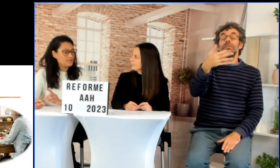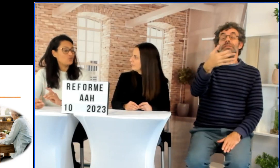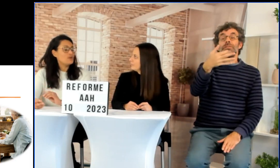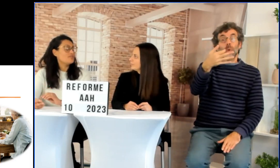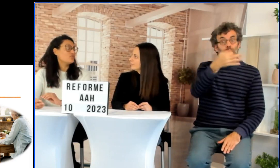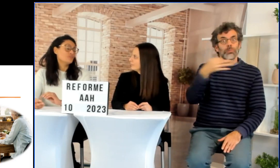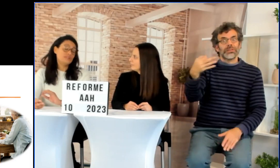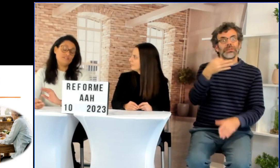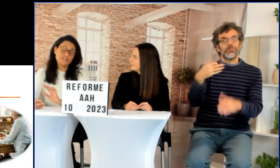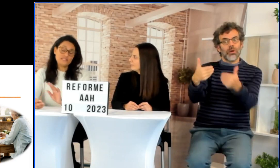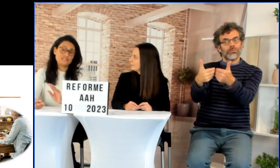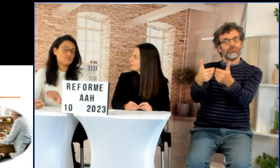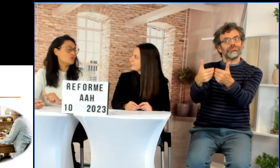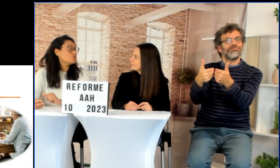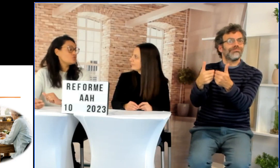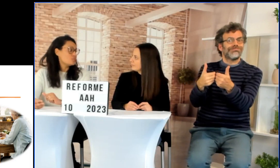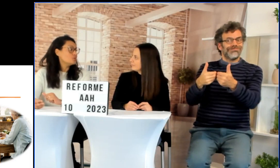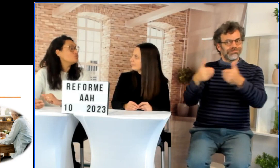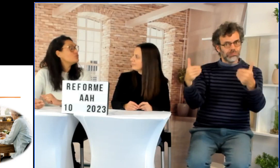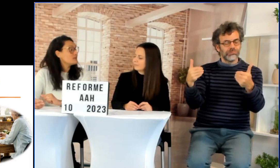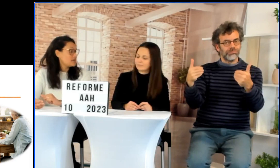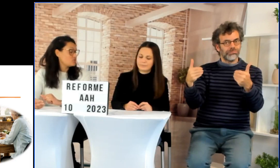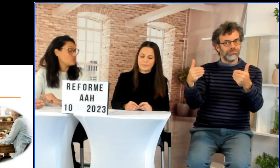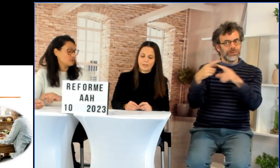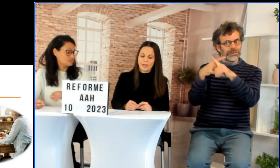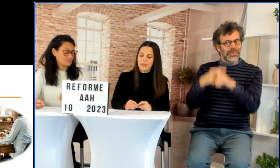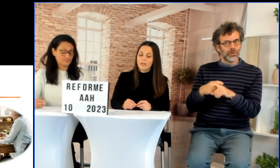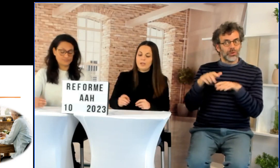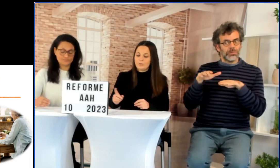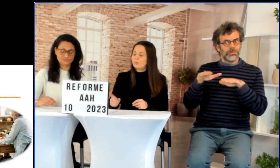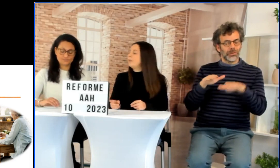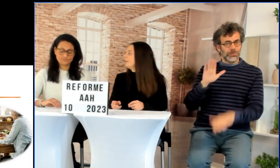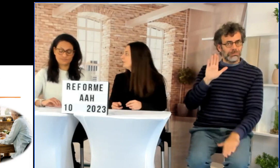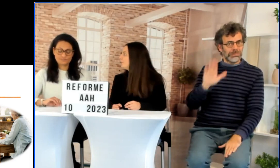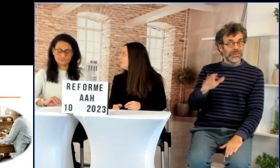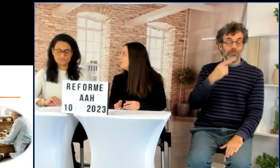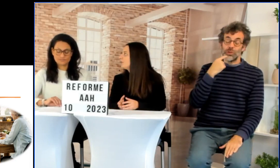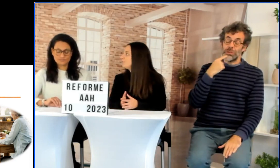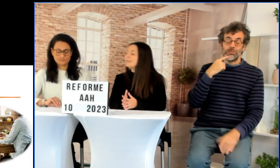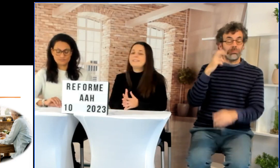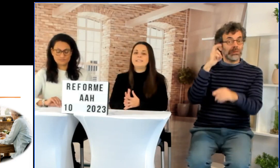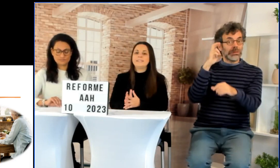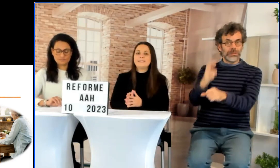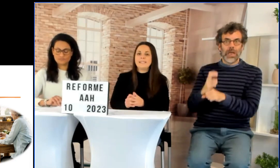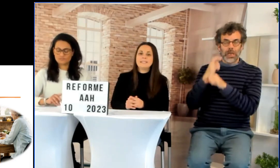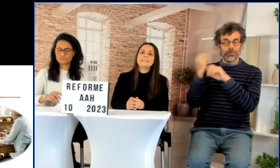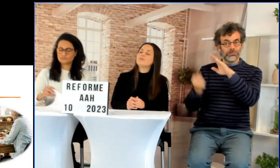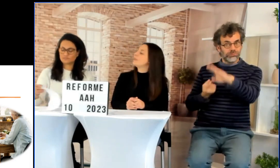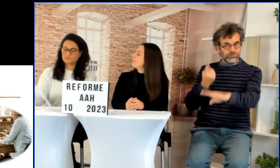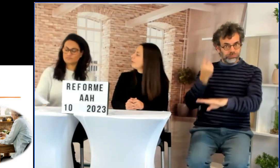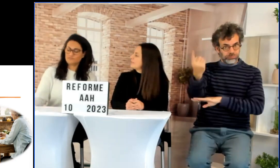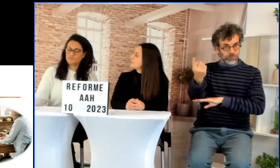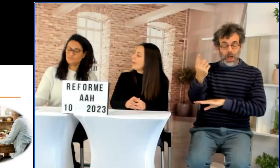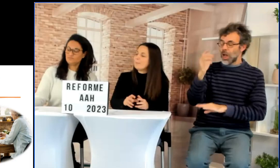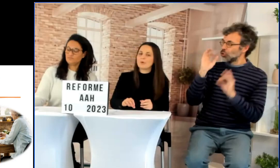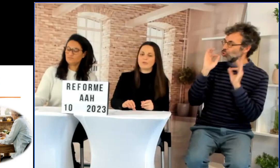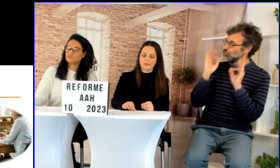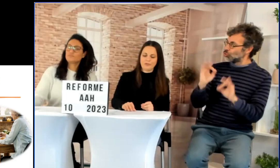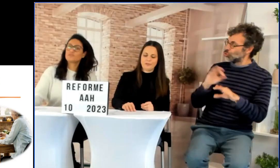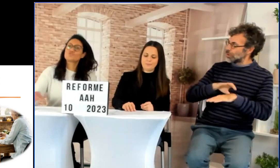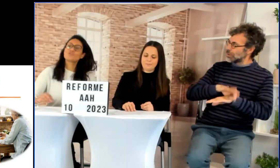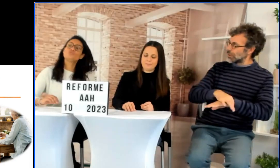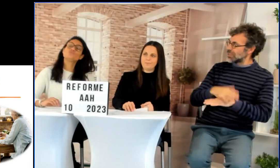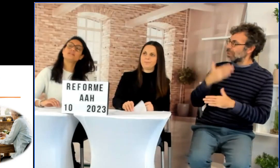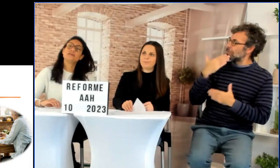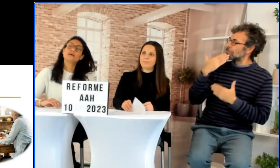déconjugalisé, ils relèveront définitivement de ce mode de calcul. Oui, tu fais bien de le préciser, Céline, c'est une information